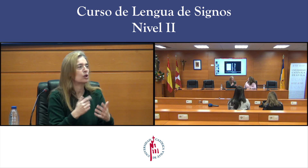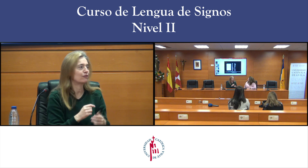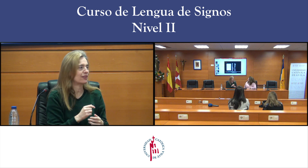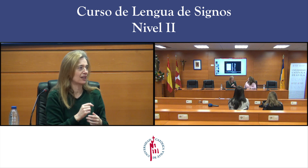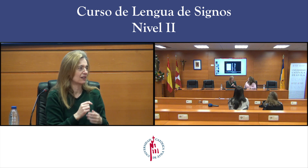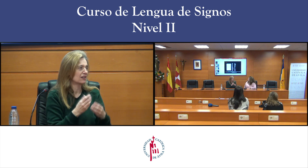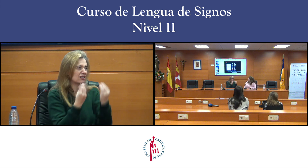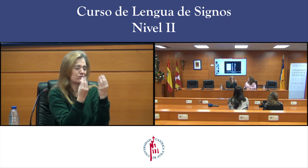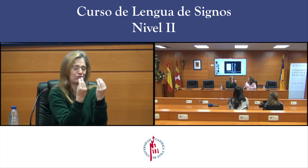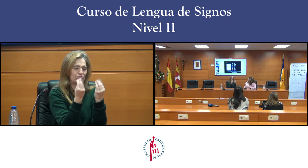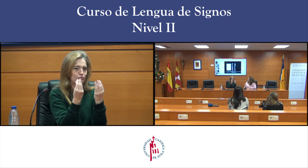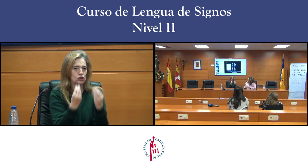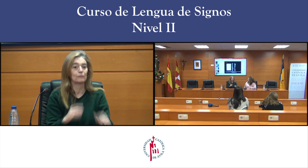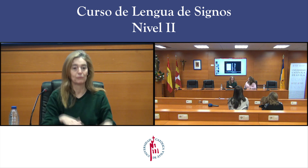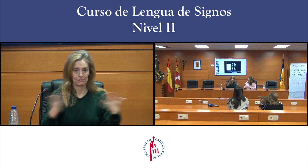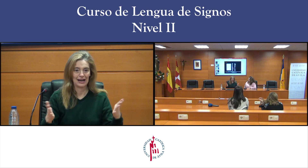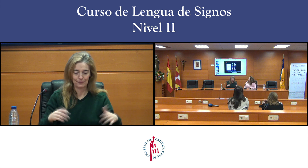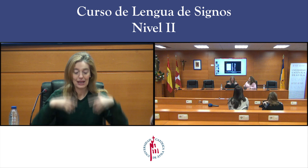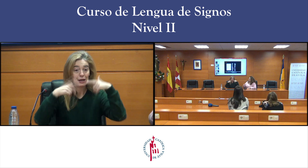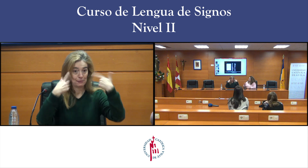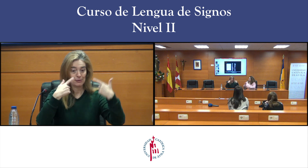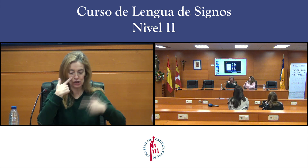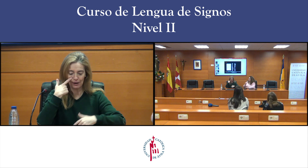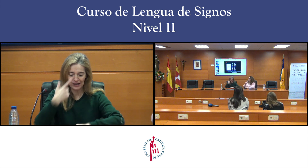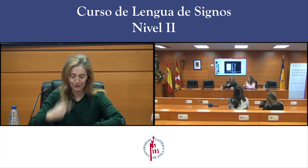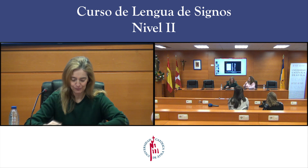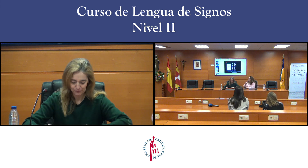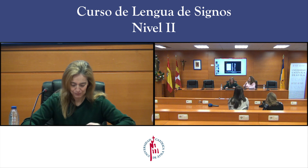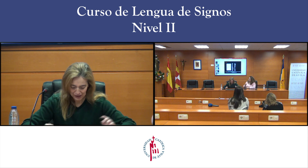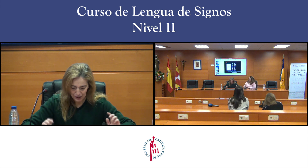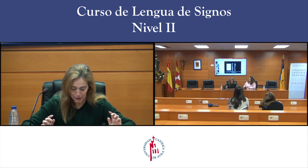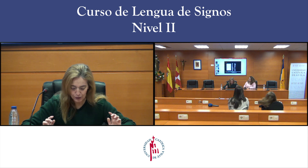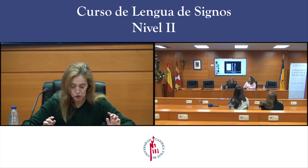es vale es difícil sobre todo los que no tienen signo